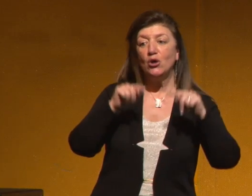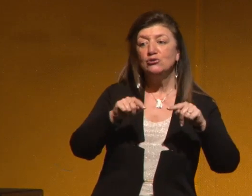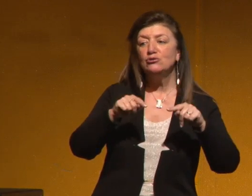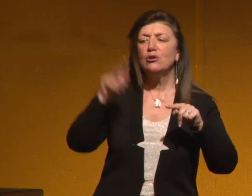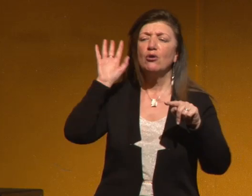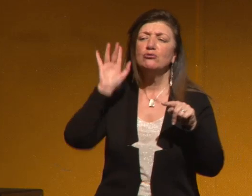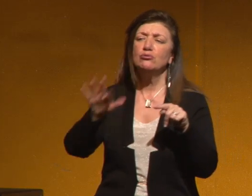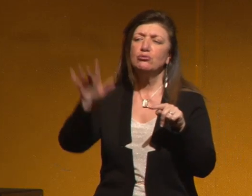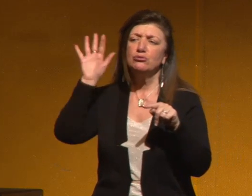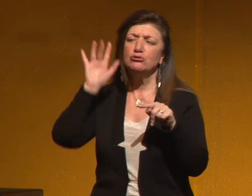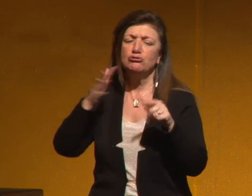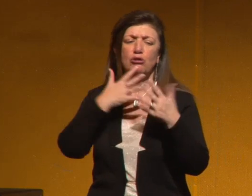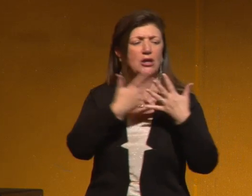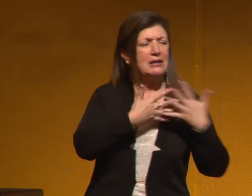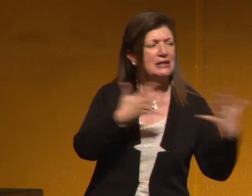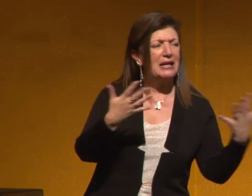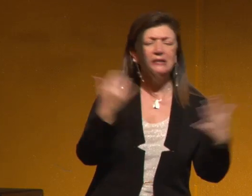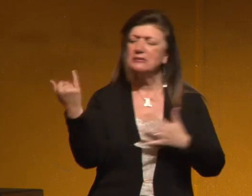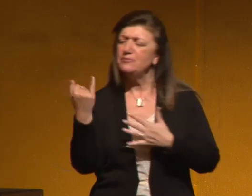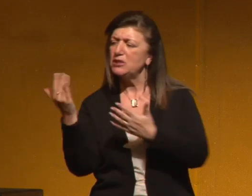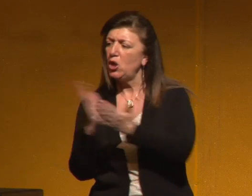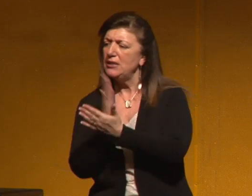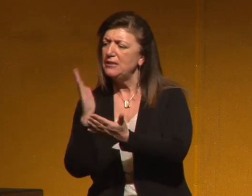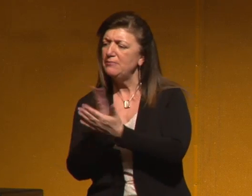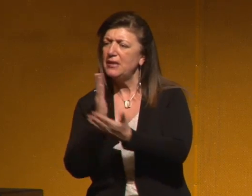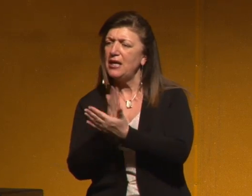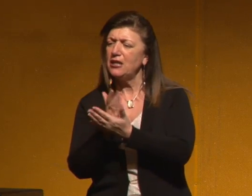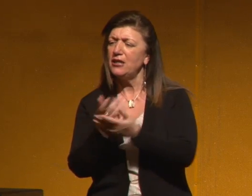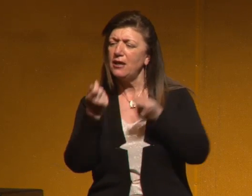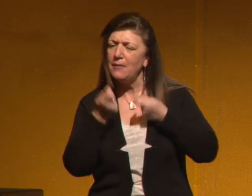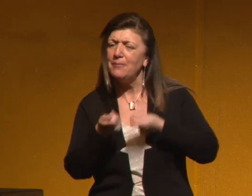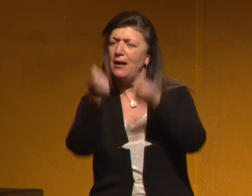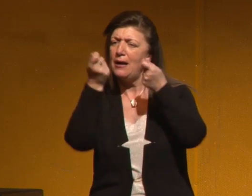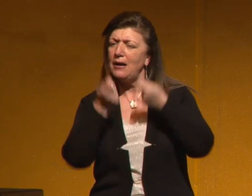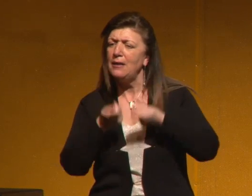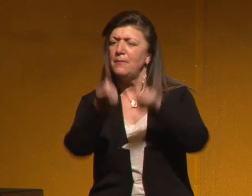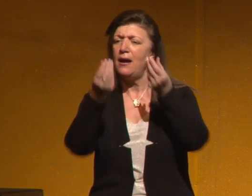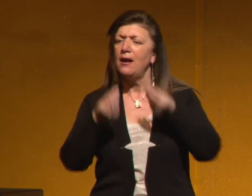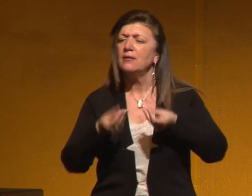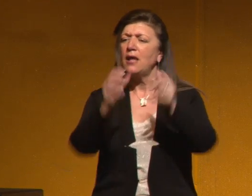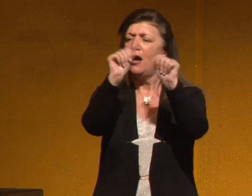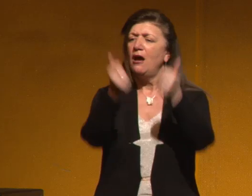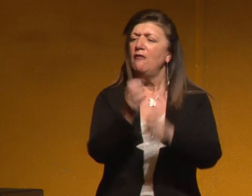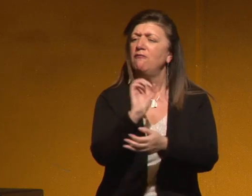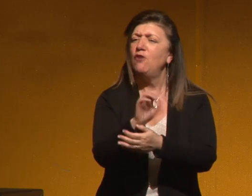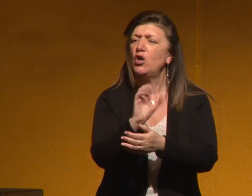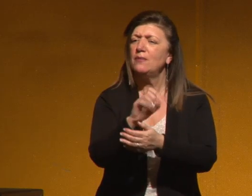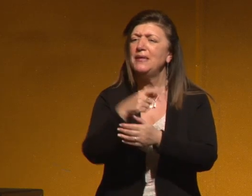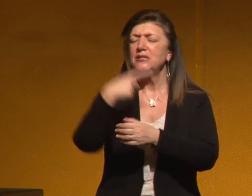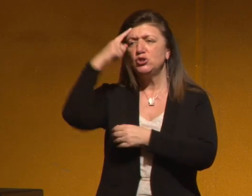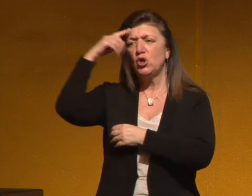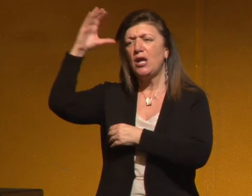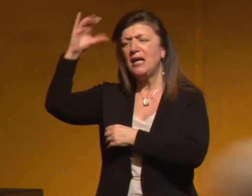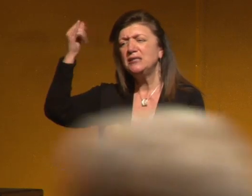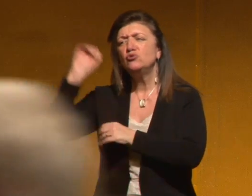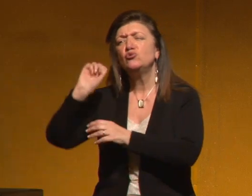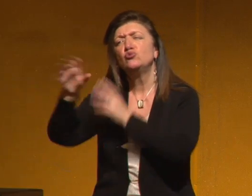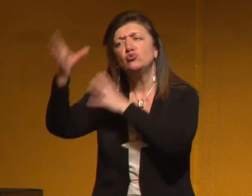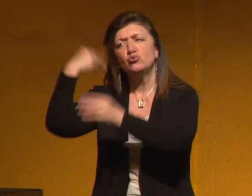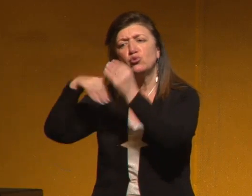grandi e piccole librerie alimentano quella formazione istruzione permanente nel nostro paese